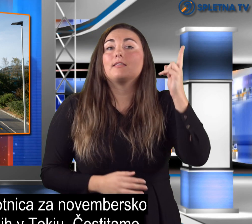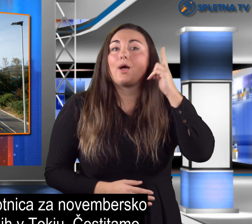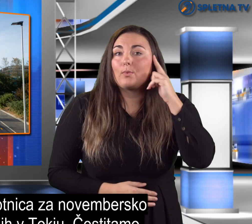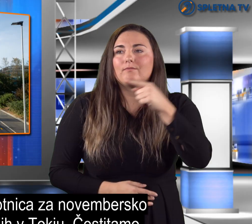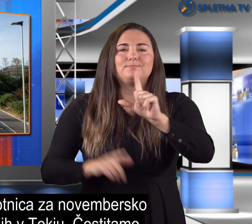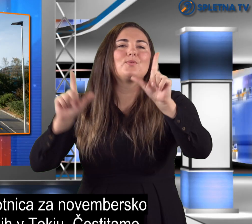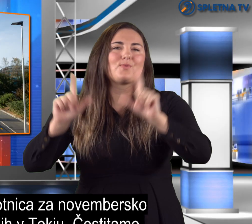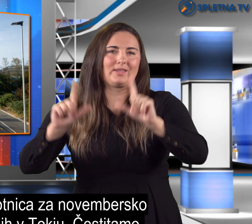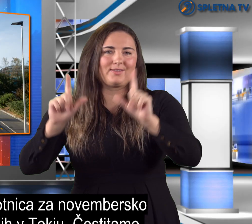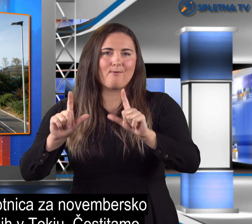Čestitamo!